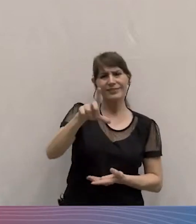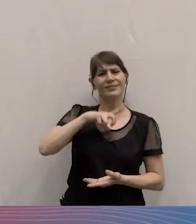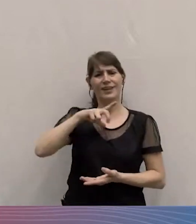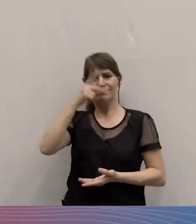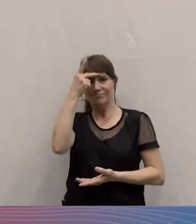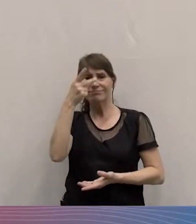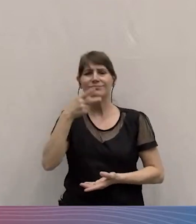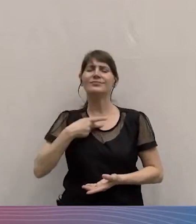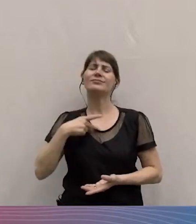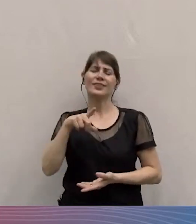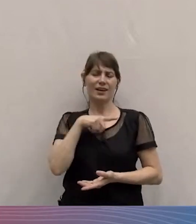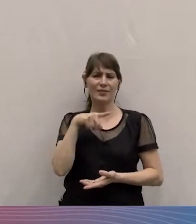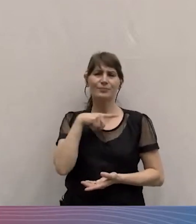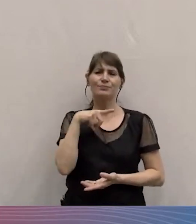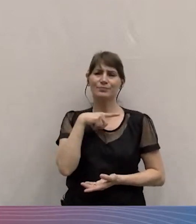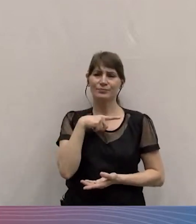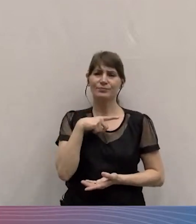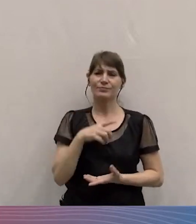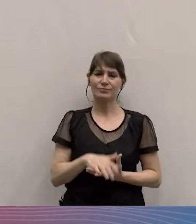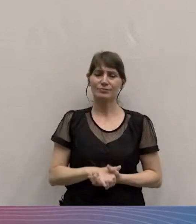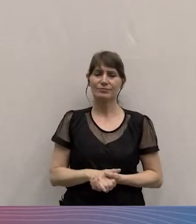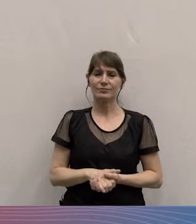personalidade.